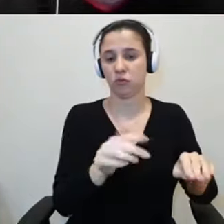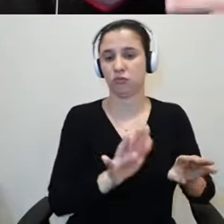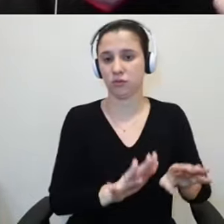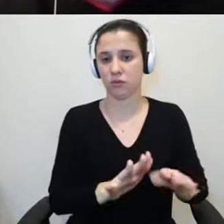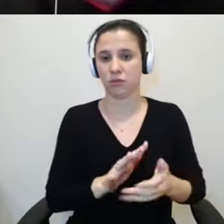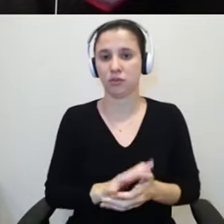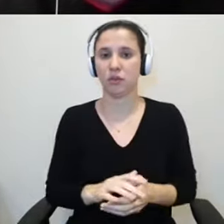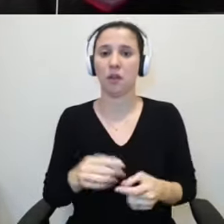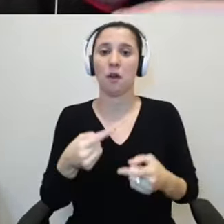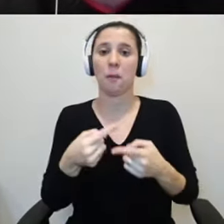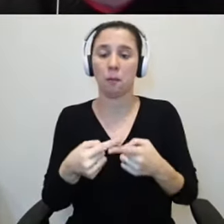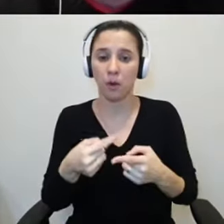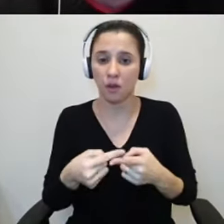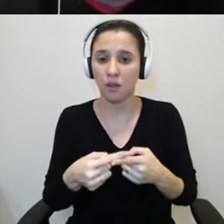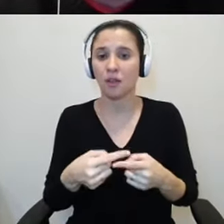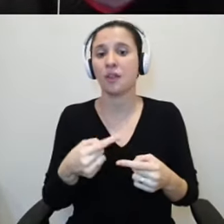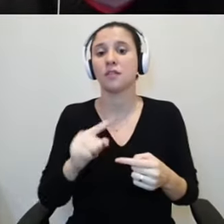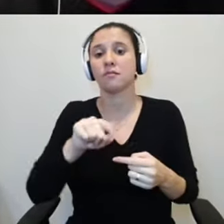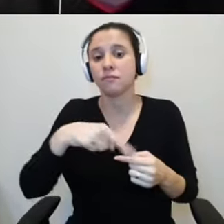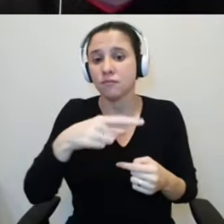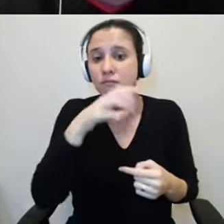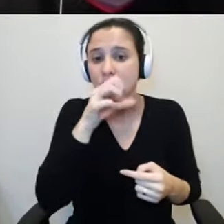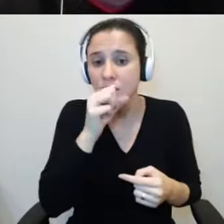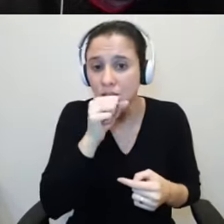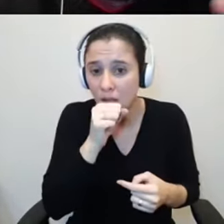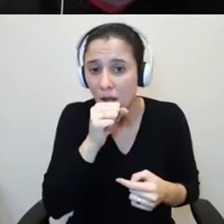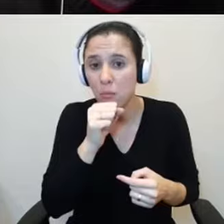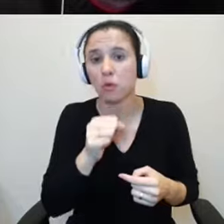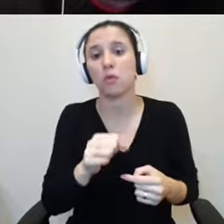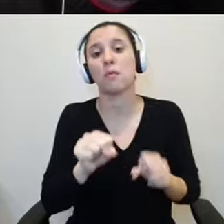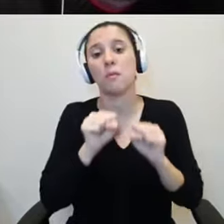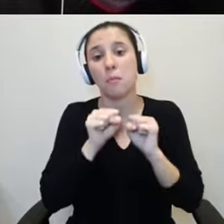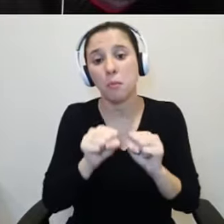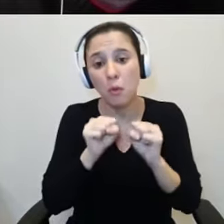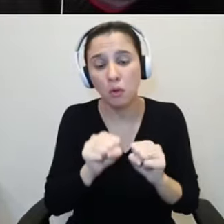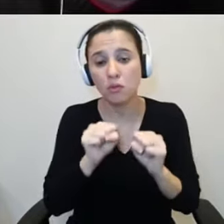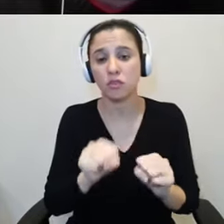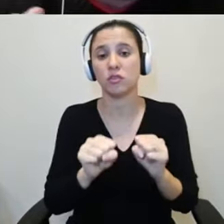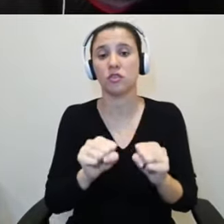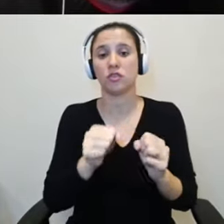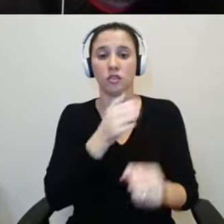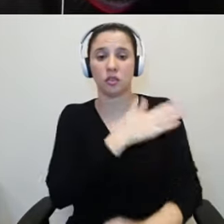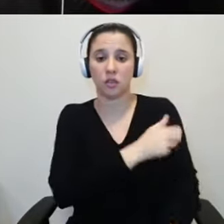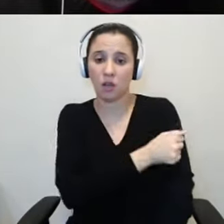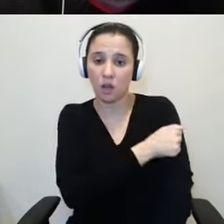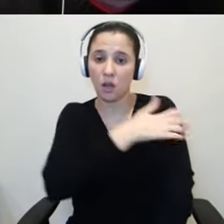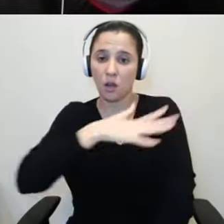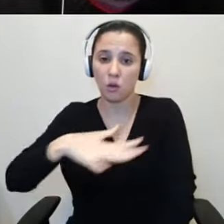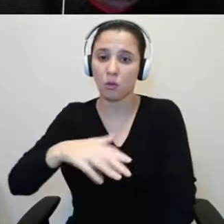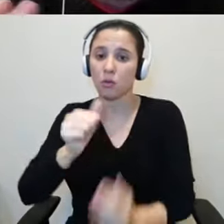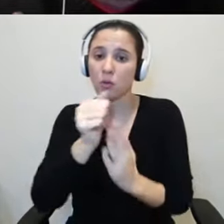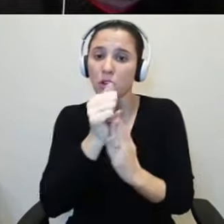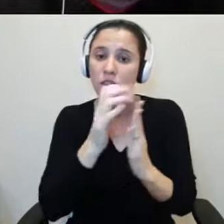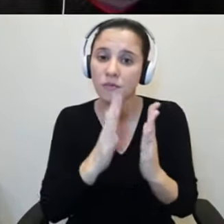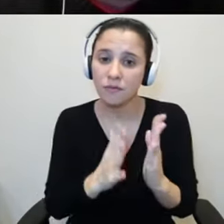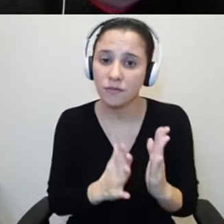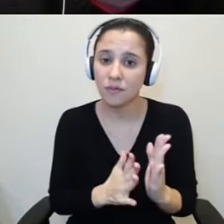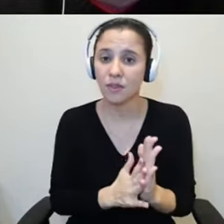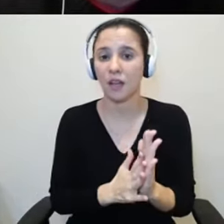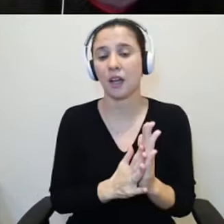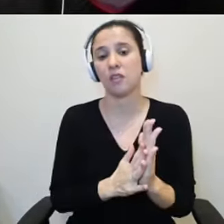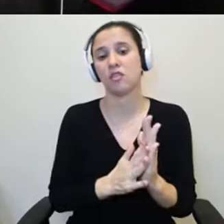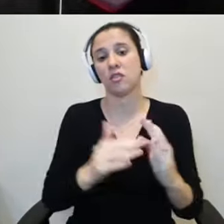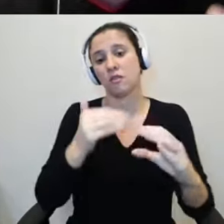os estudantes viabilizarem essas atividades de maneira assíncrona. Então, é isso que a gente está pensando, ou seja, aquelas atividades em que